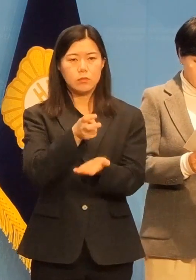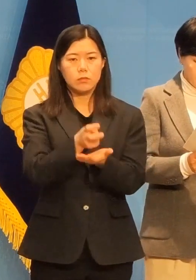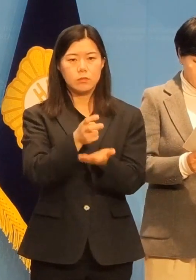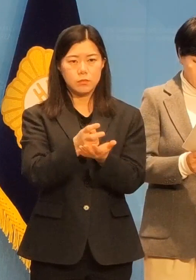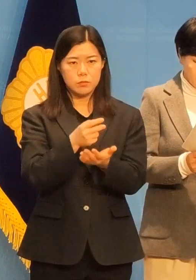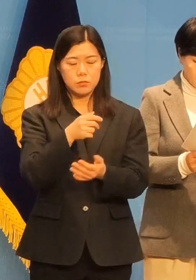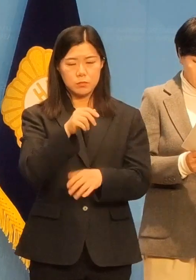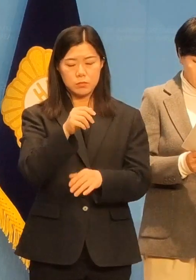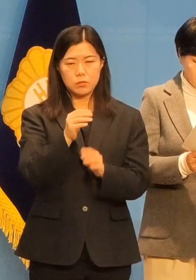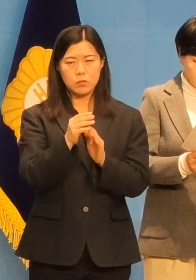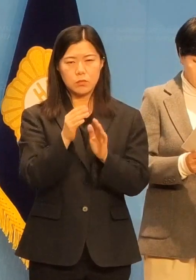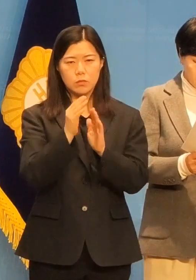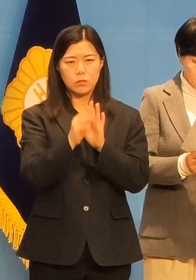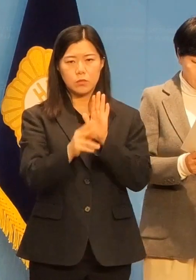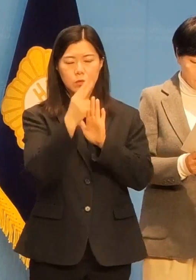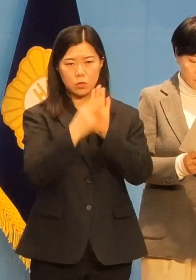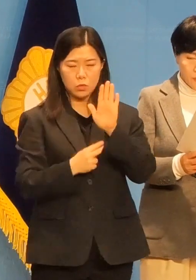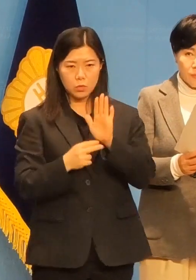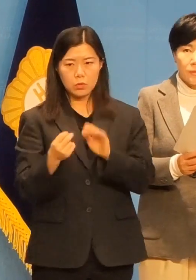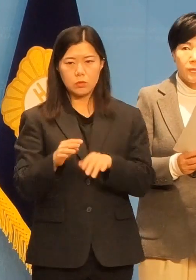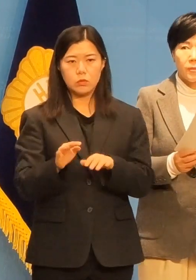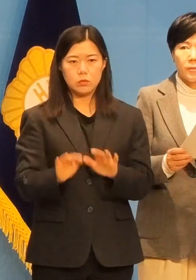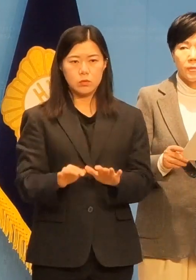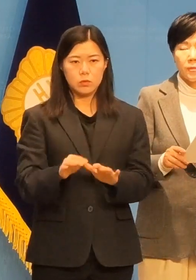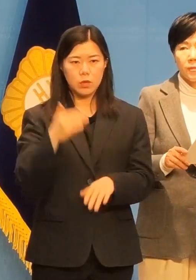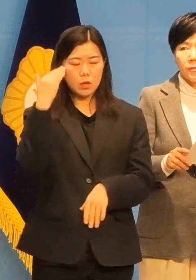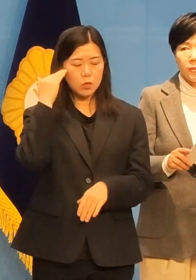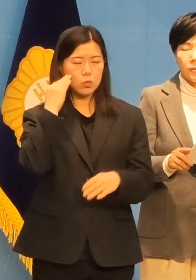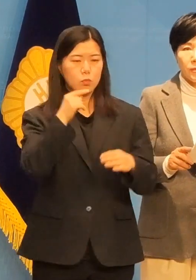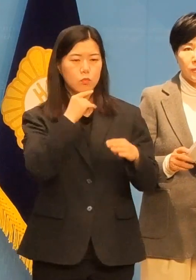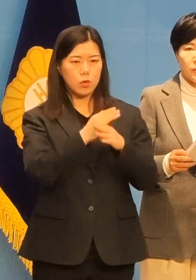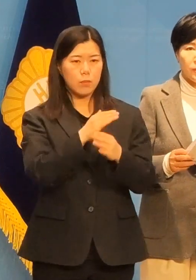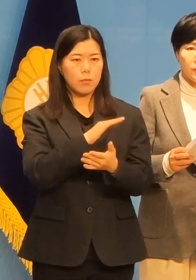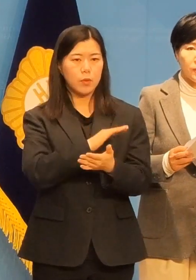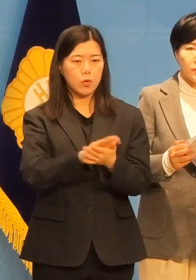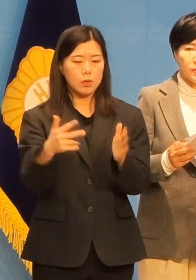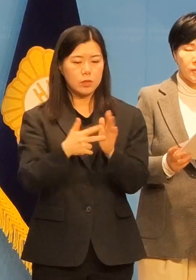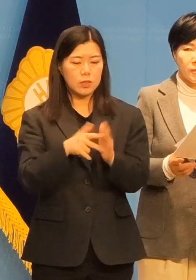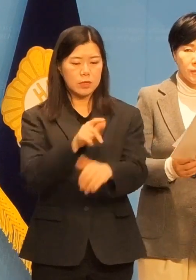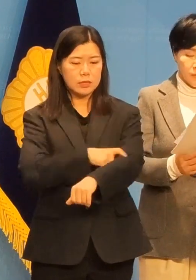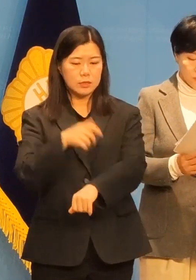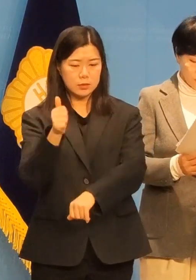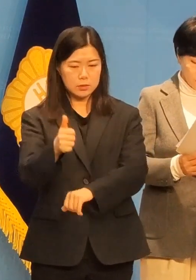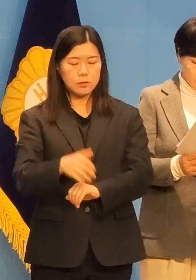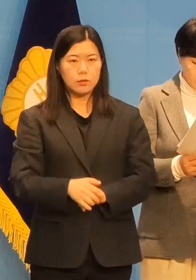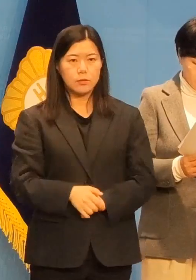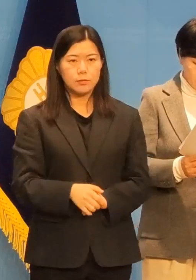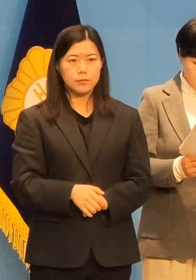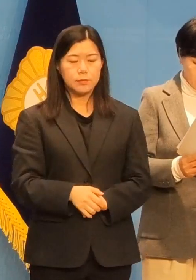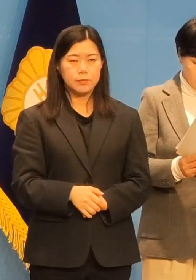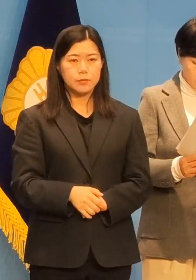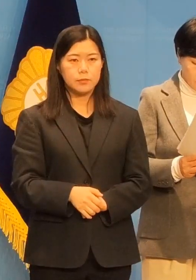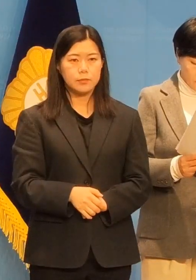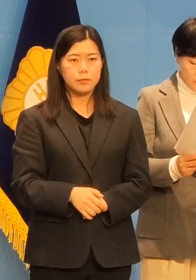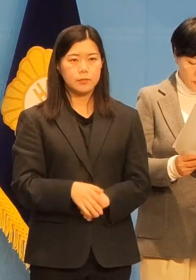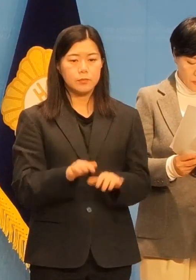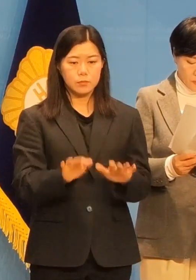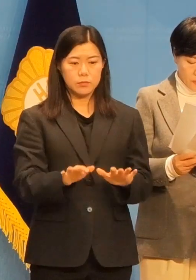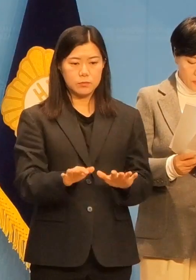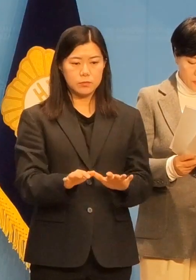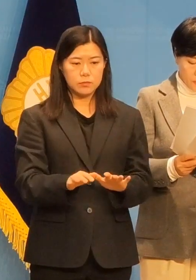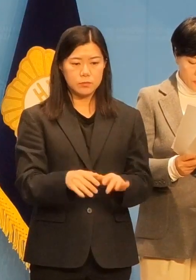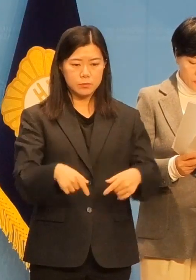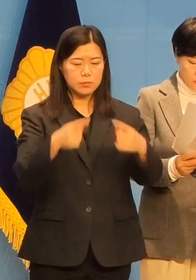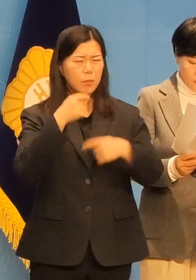목사님으로서 남북평화재단 이사장이며 한국기독교회의 총무를 역임하신 김영주 목사님, 그리고 오늘 이 자리에는